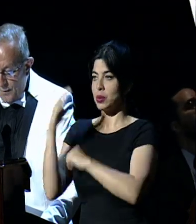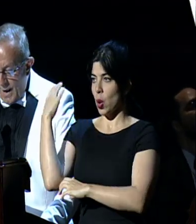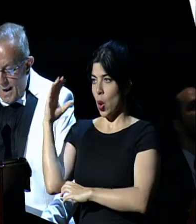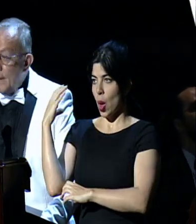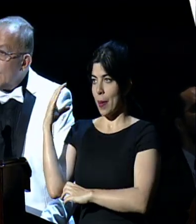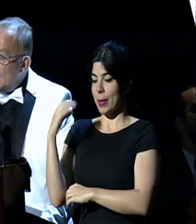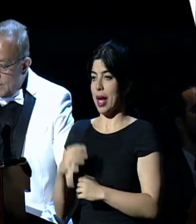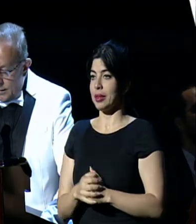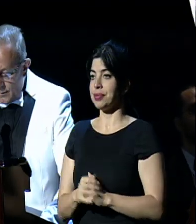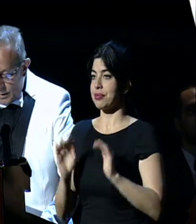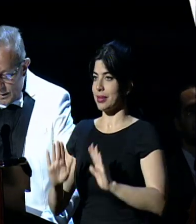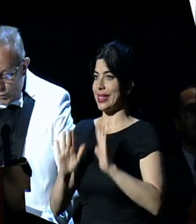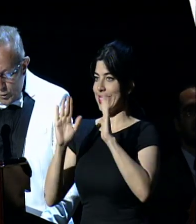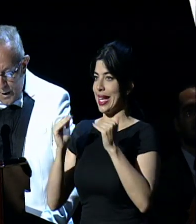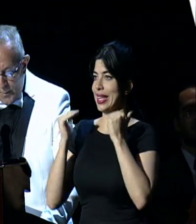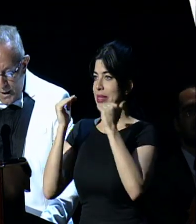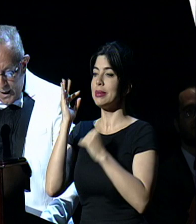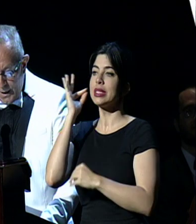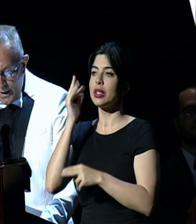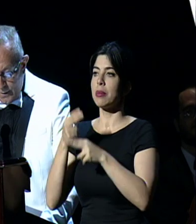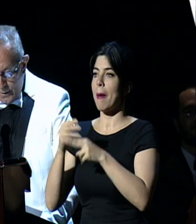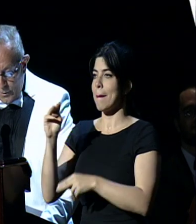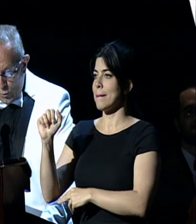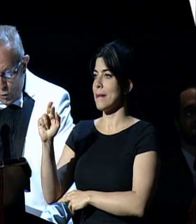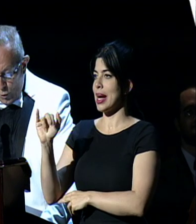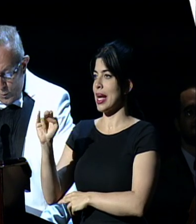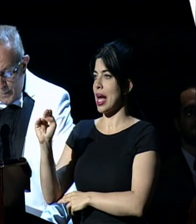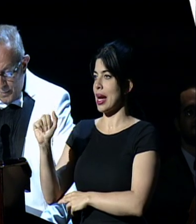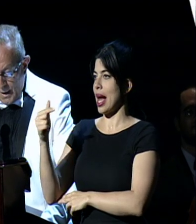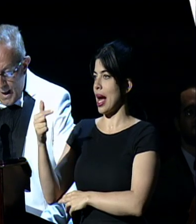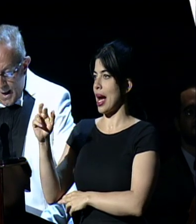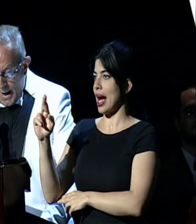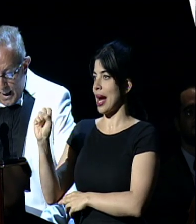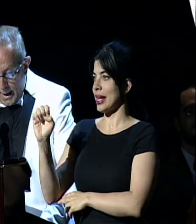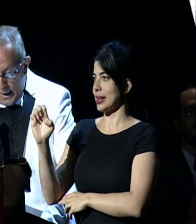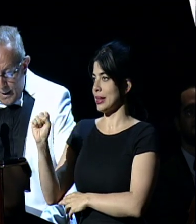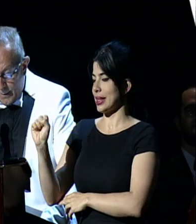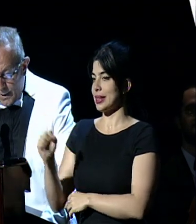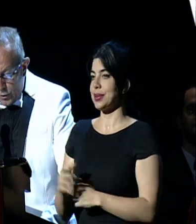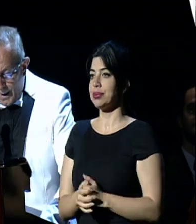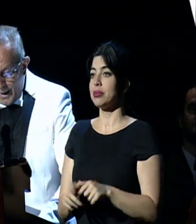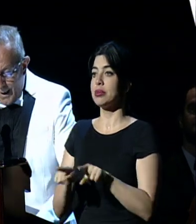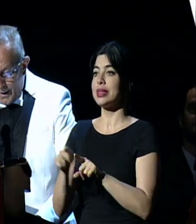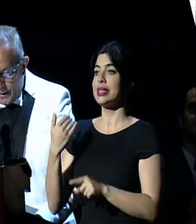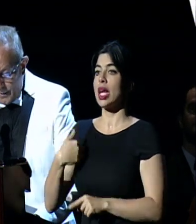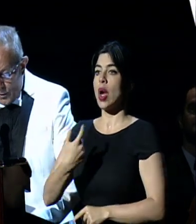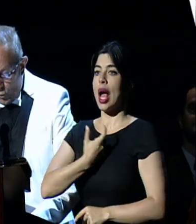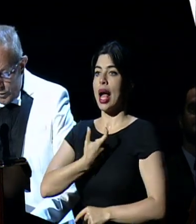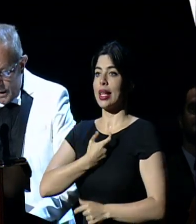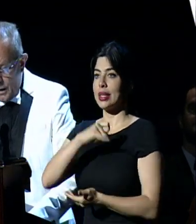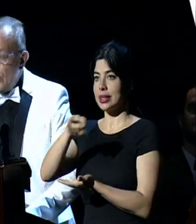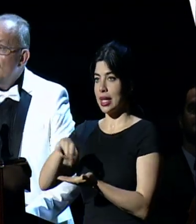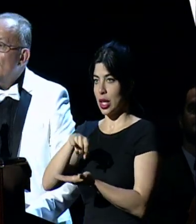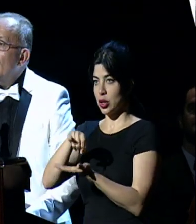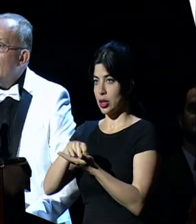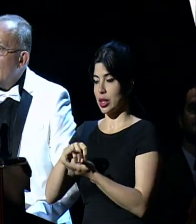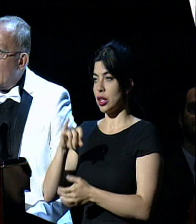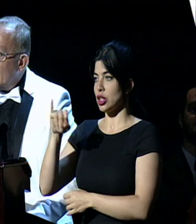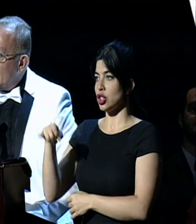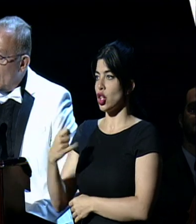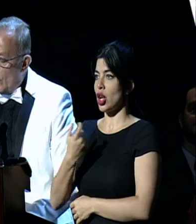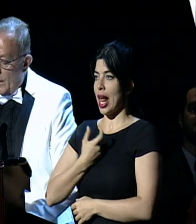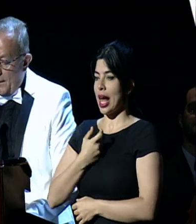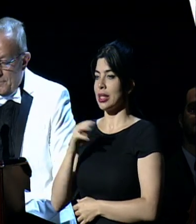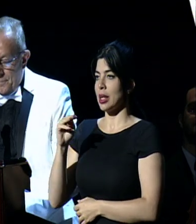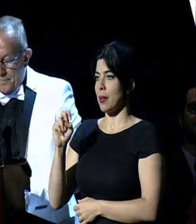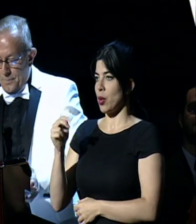Colombia, excelentísima señora Mariana Garcés Córdoba, y del señor Alcalde de San José, Johnny